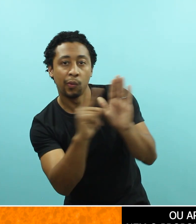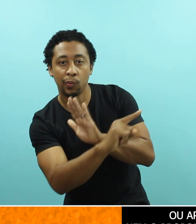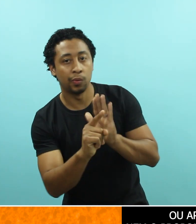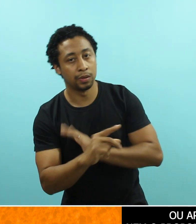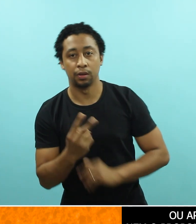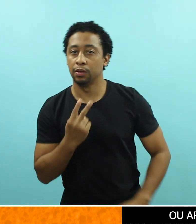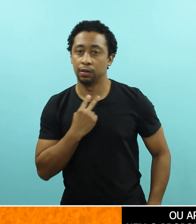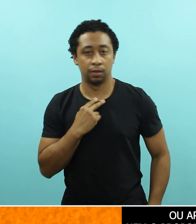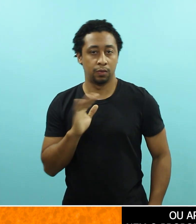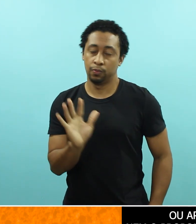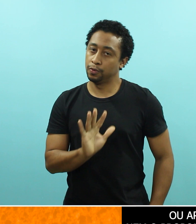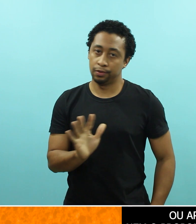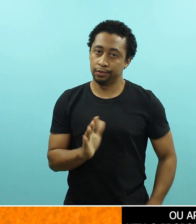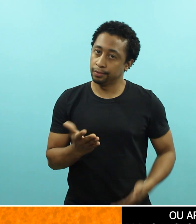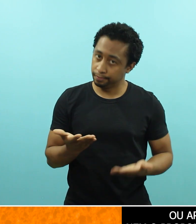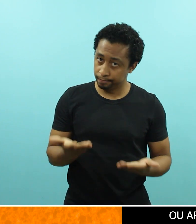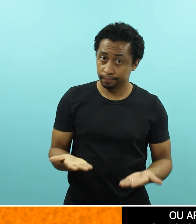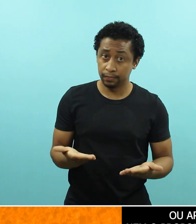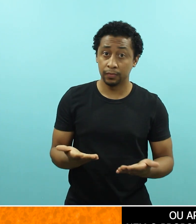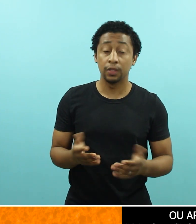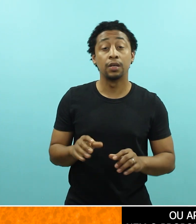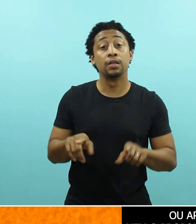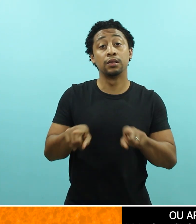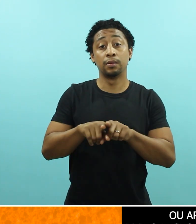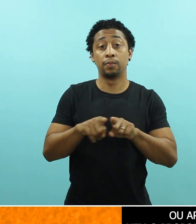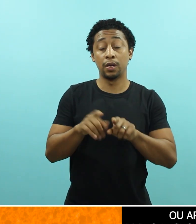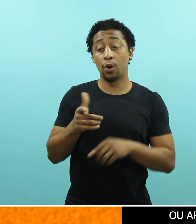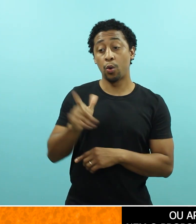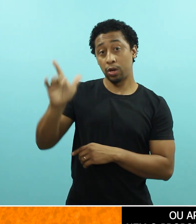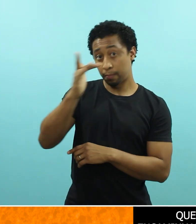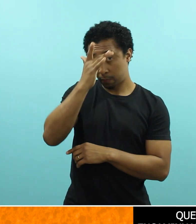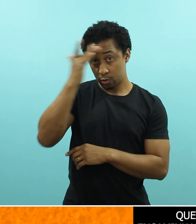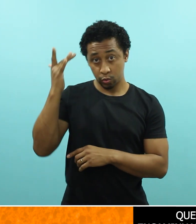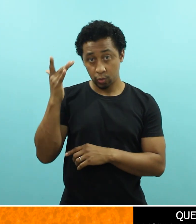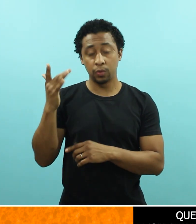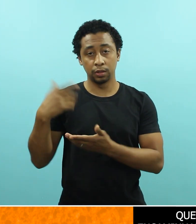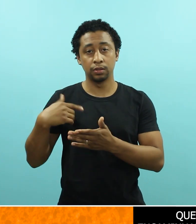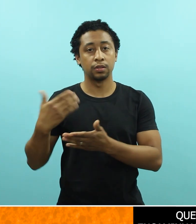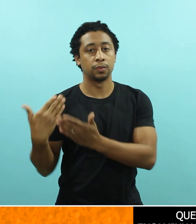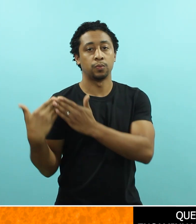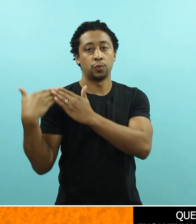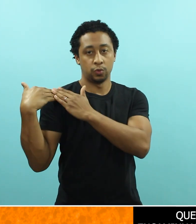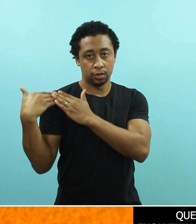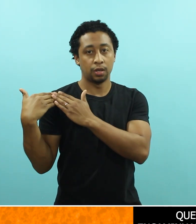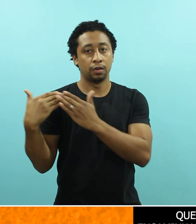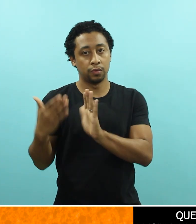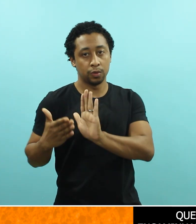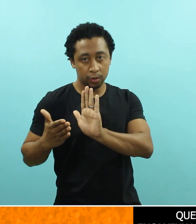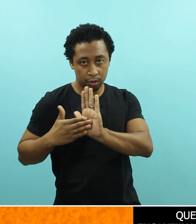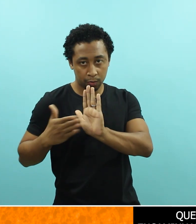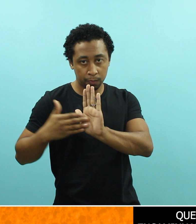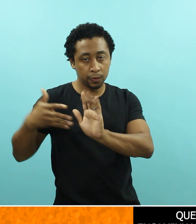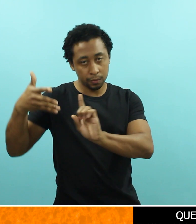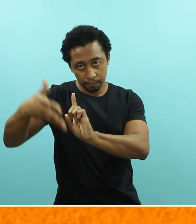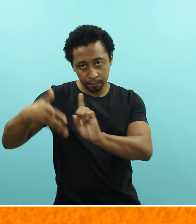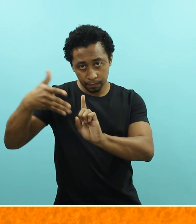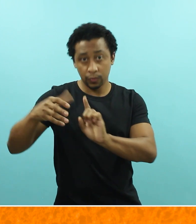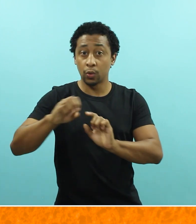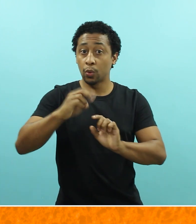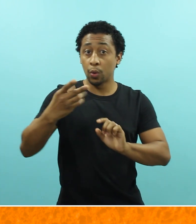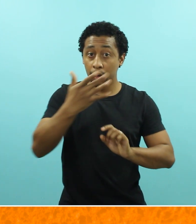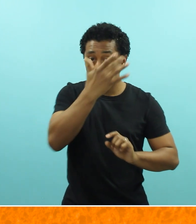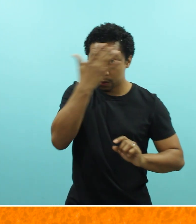ou aparteada, nem o proponente ou relator que estiver encaminhando a votação.